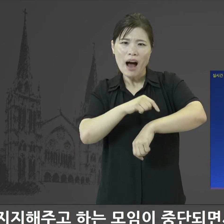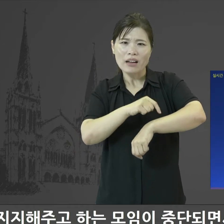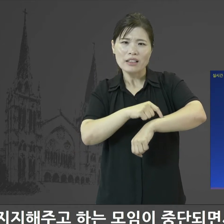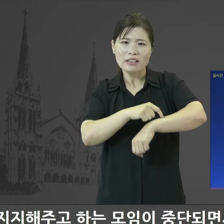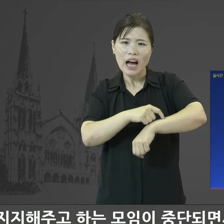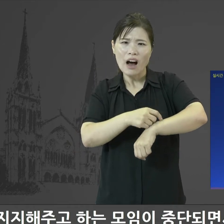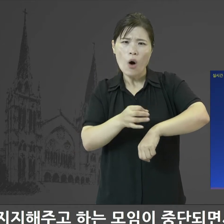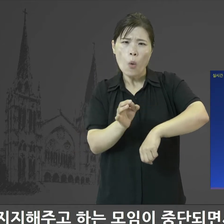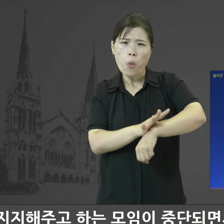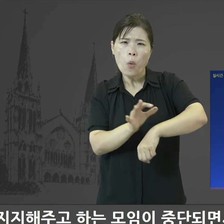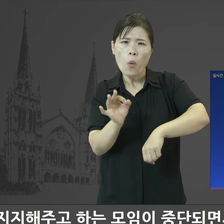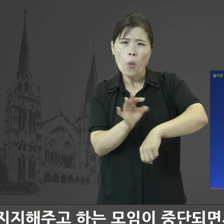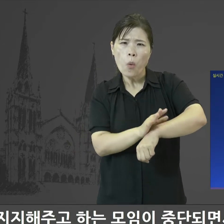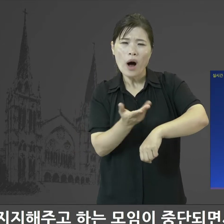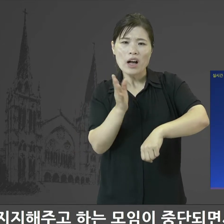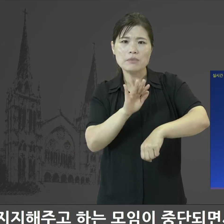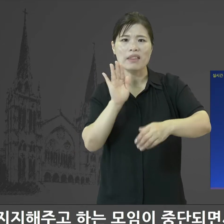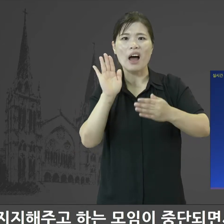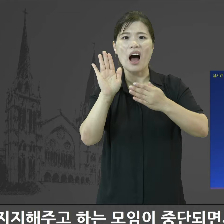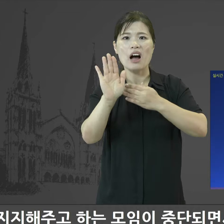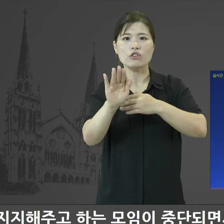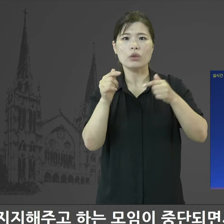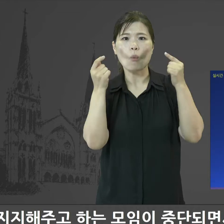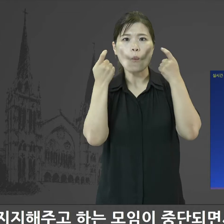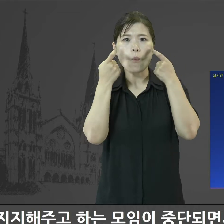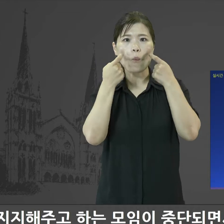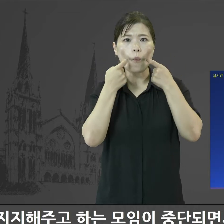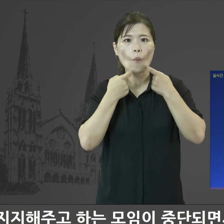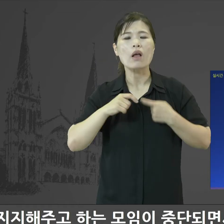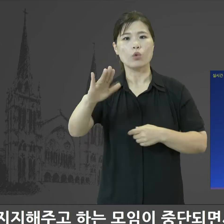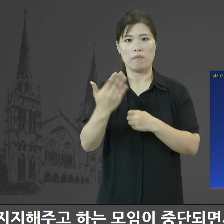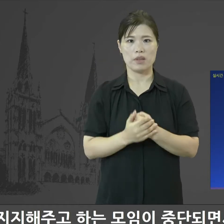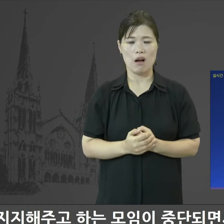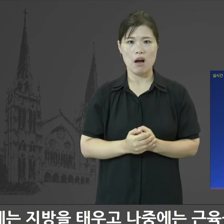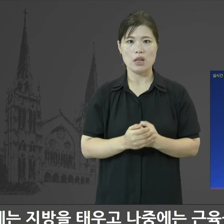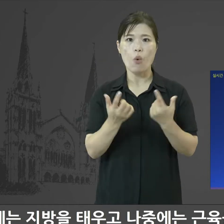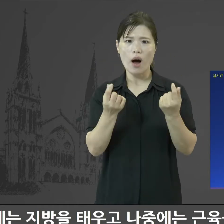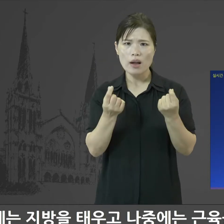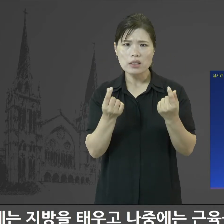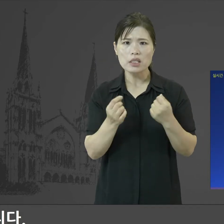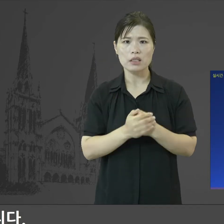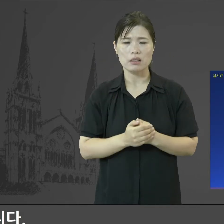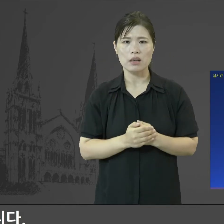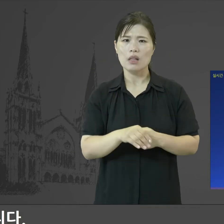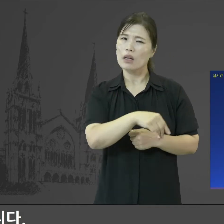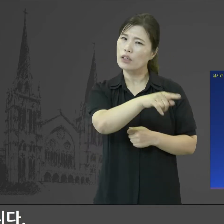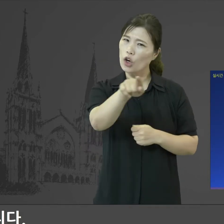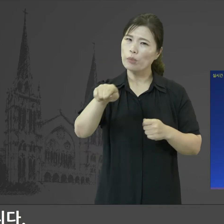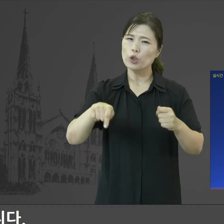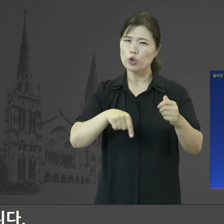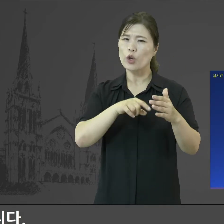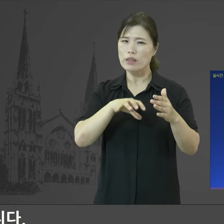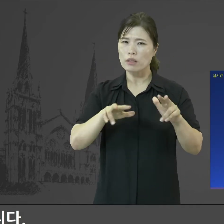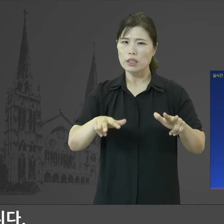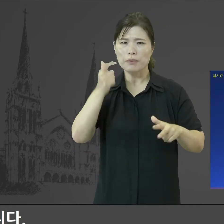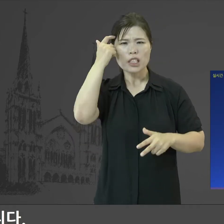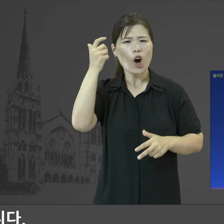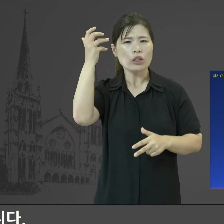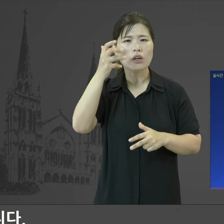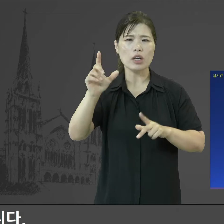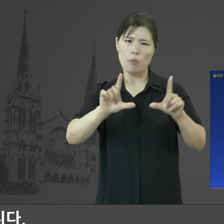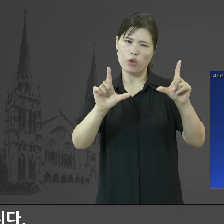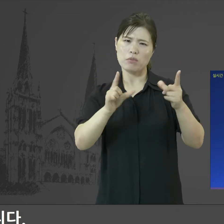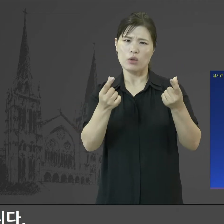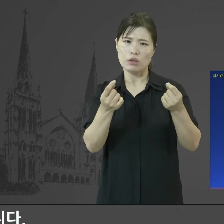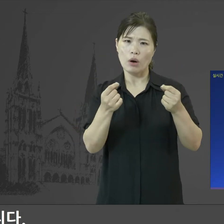되면서 피골이 상처해지지 않습니까? 어쩌면 우리 중에 어떤 분들의 지금 영적인 상태는